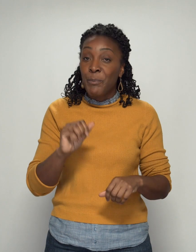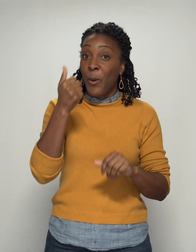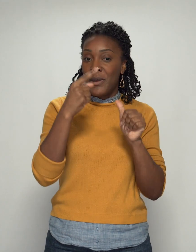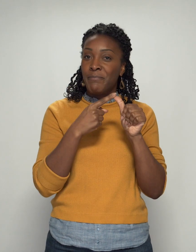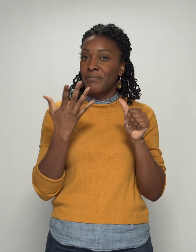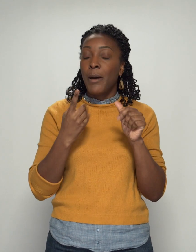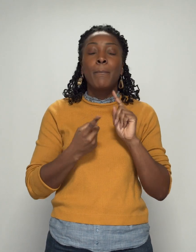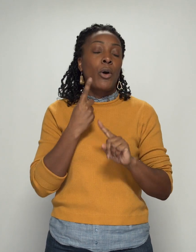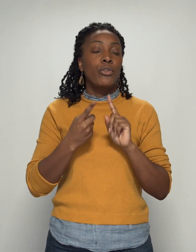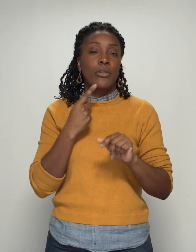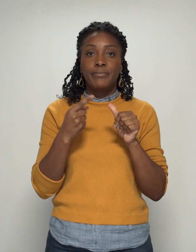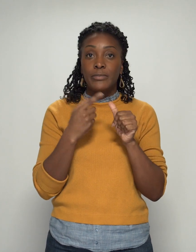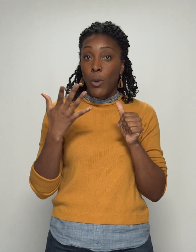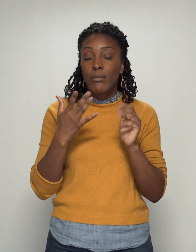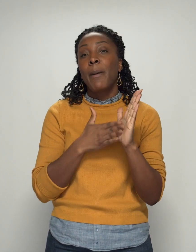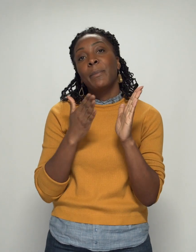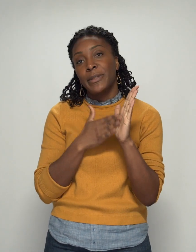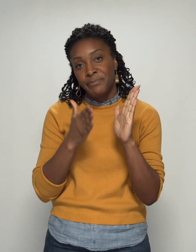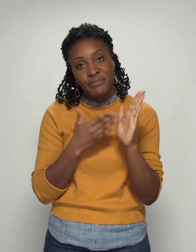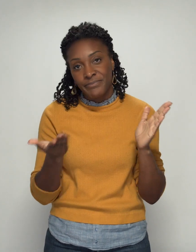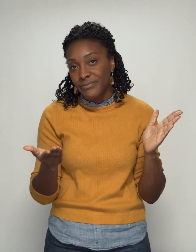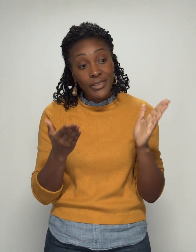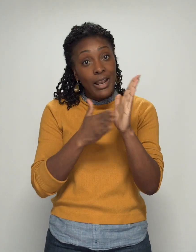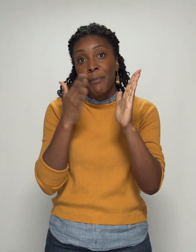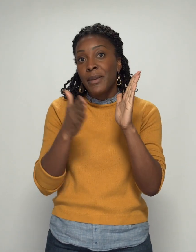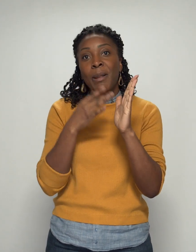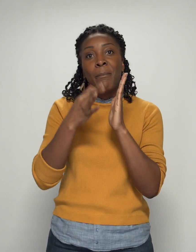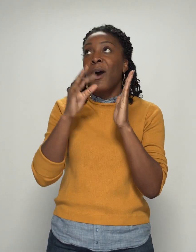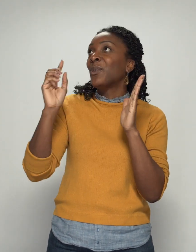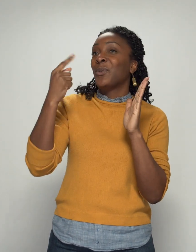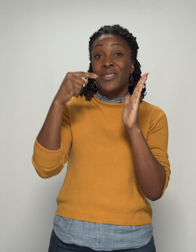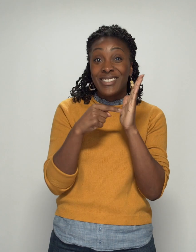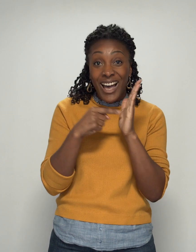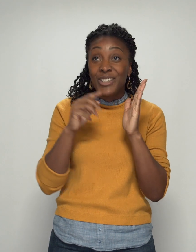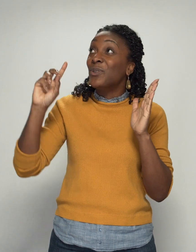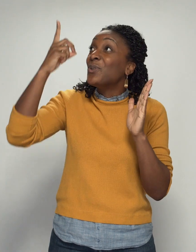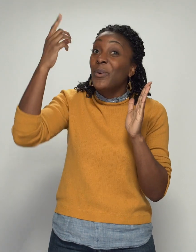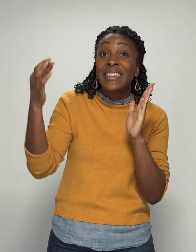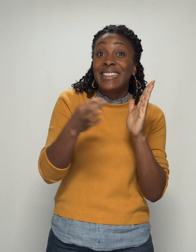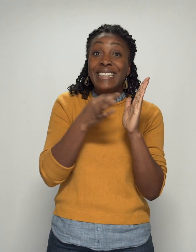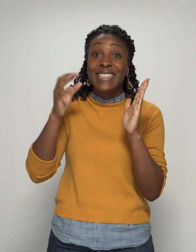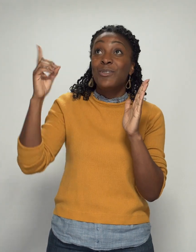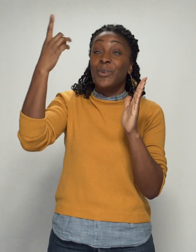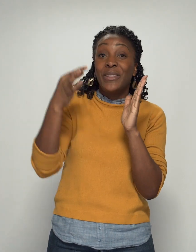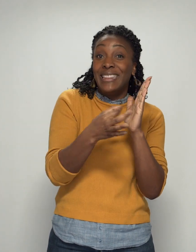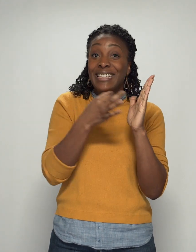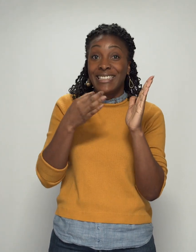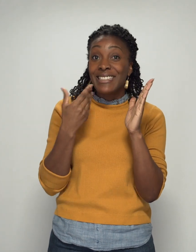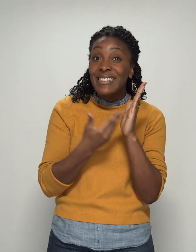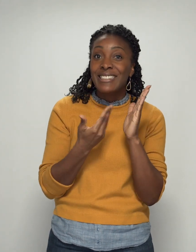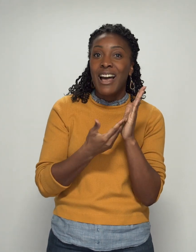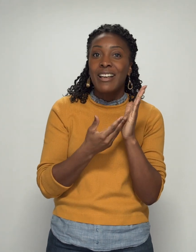des plus importants, c'est la parole de Dieu. La parole de Dieu, c'est ce que Dieu a dit. Et la parole de